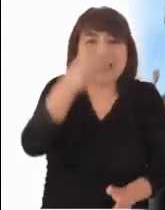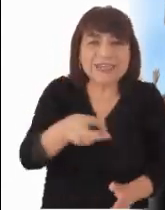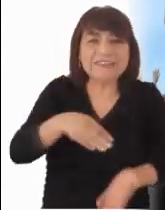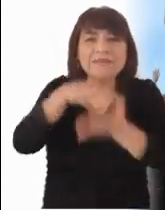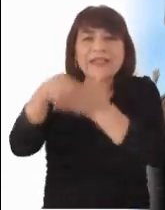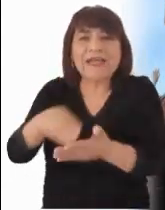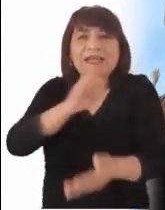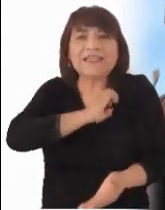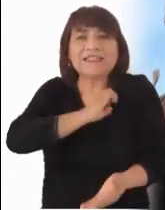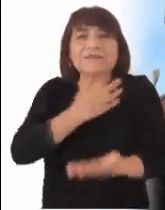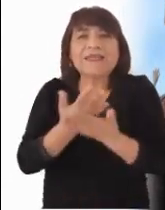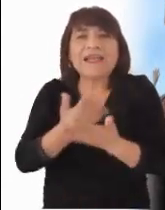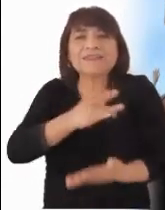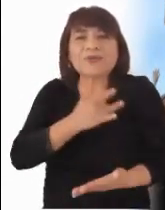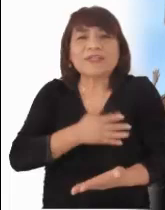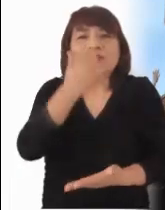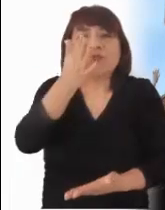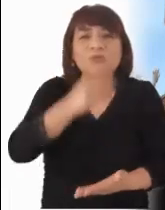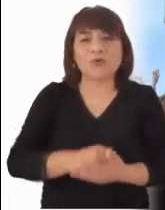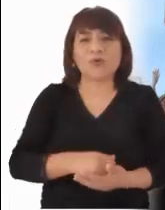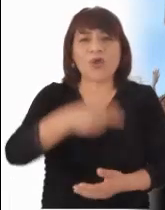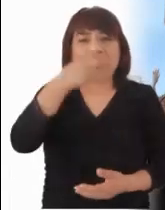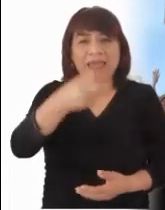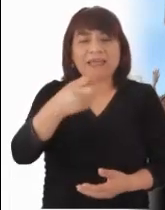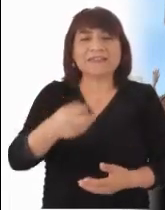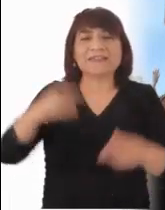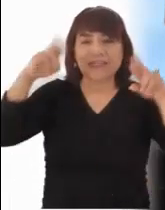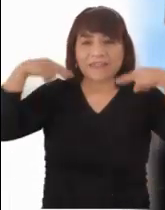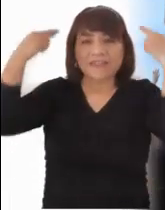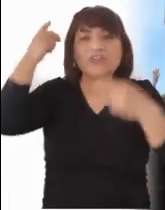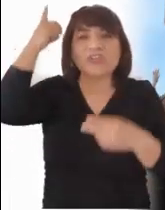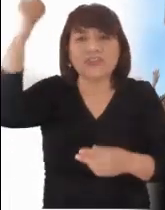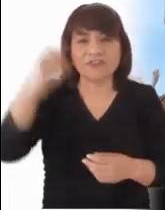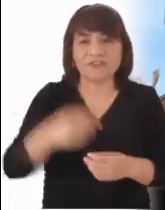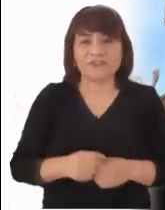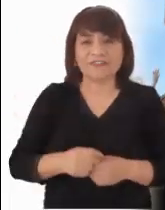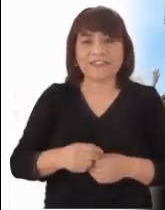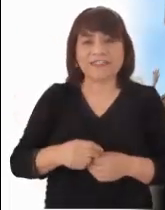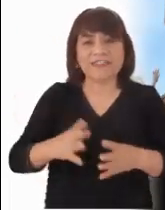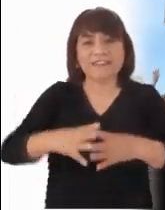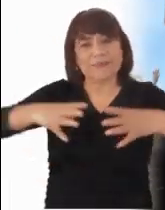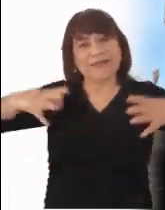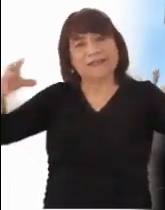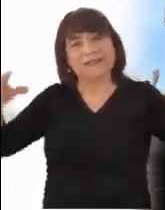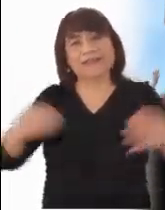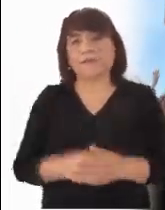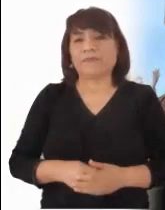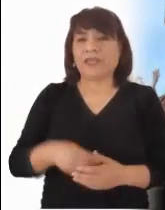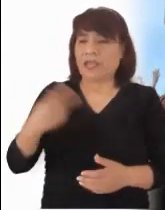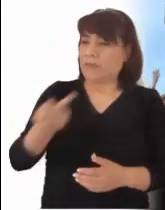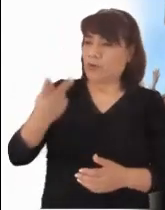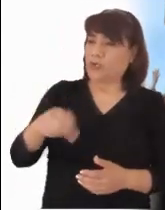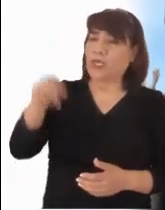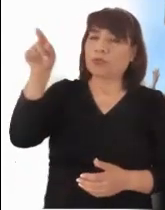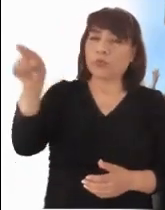esperanza que da a nuestro corazón. Ahí está el reino de Dios que se va construyendo.